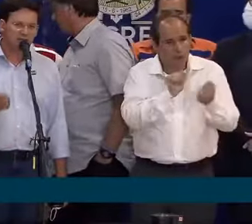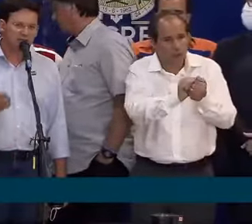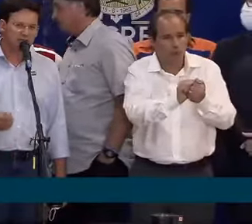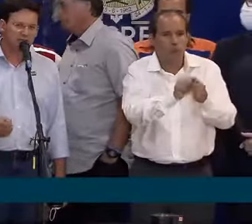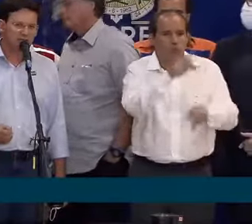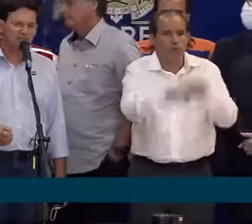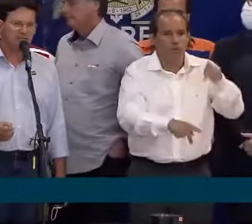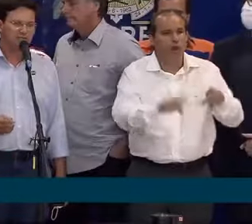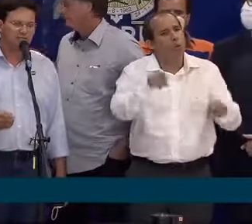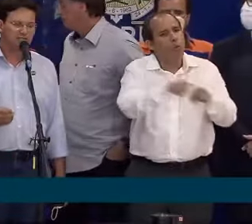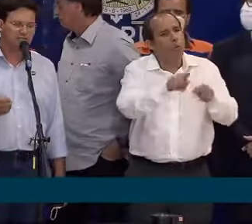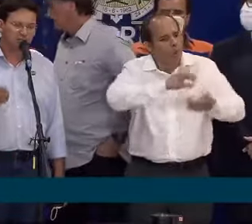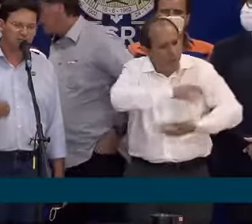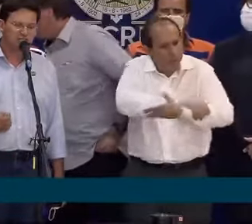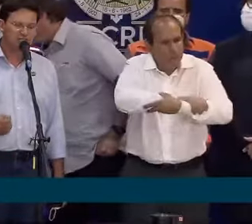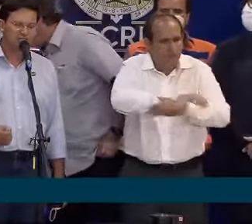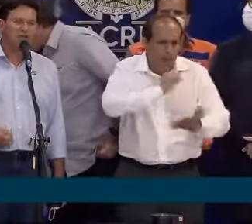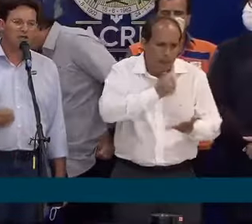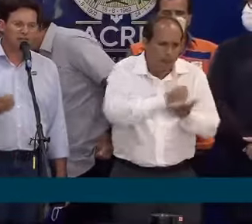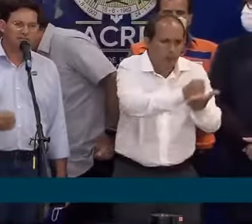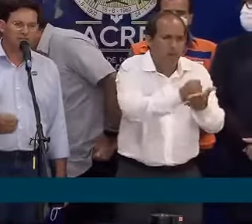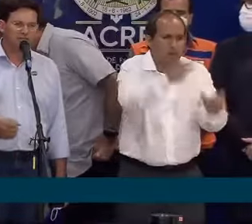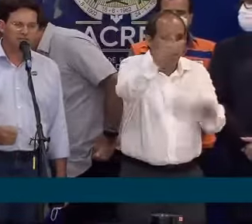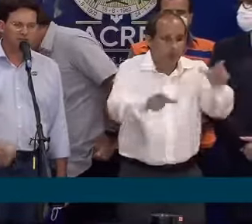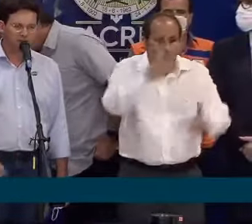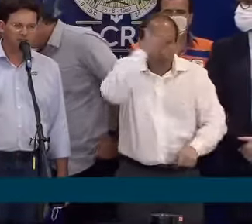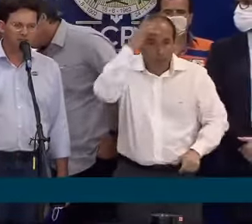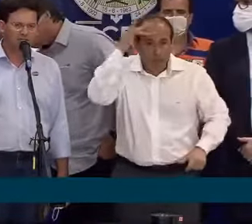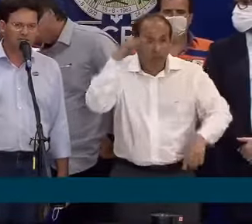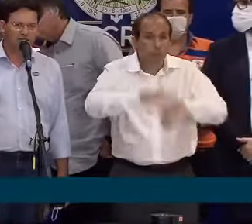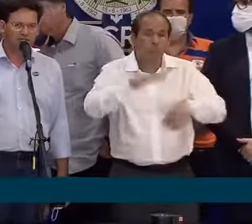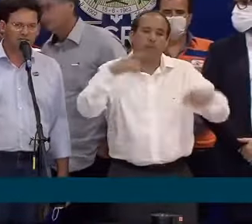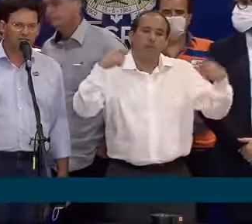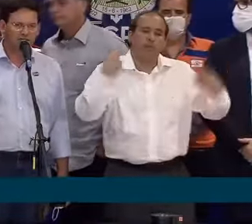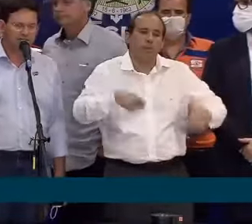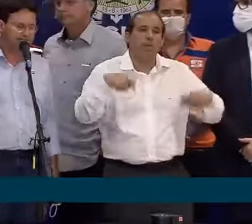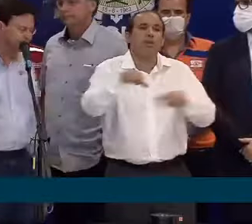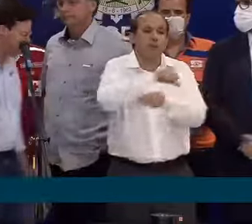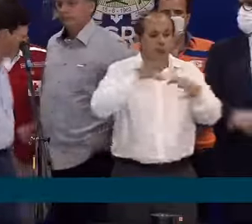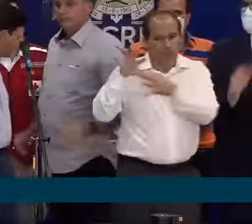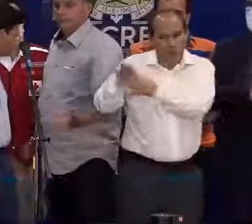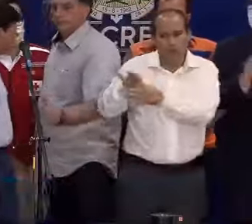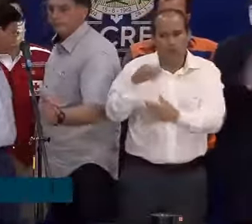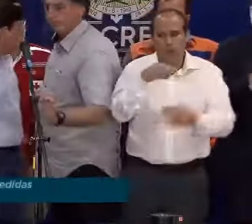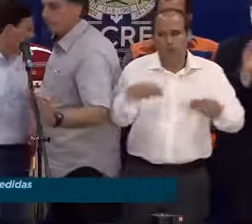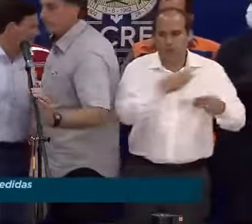é levar a mão do Estado àqueles brasileiros que mais precisam. Essa é a missão do Ministério da Cidadania.